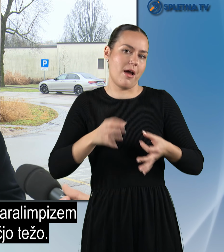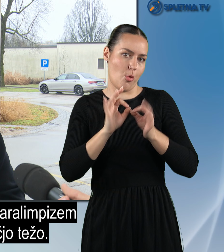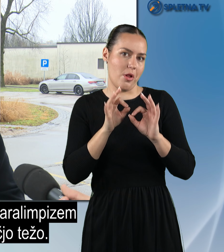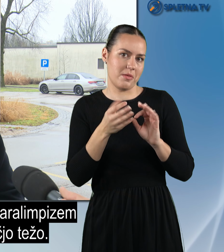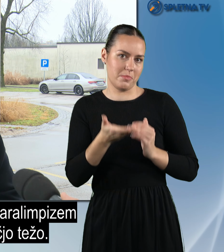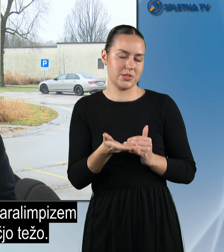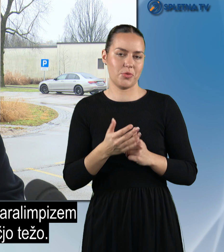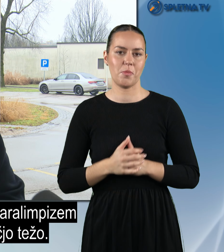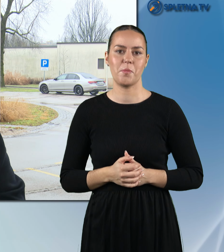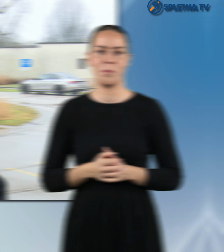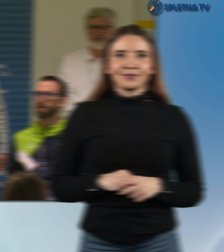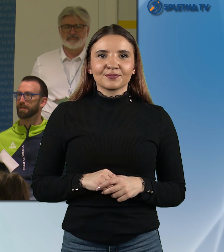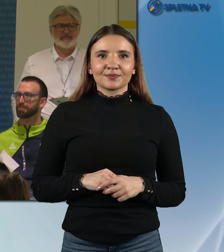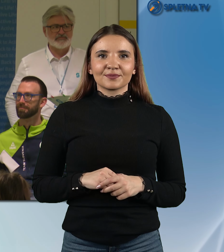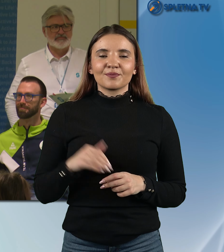na ta način.